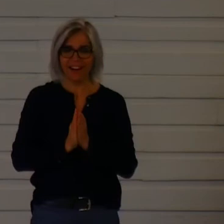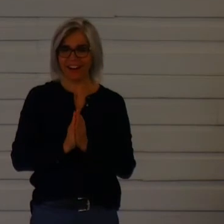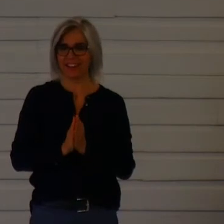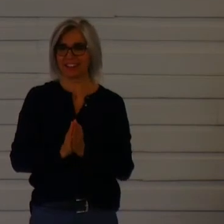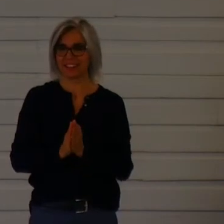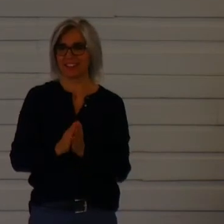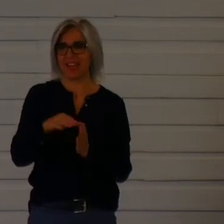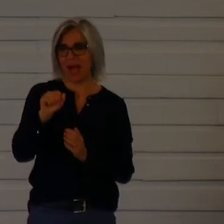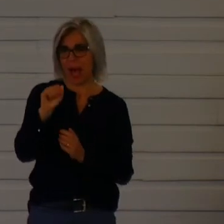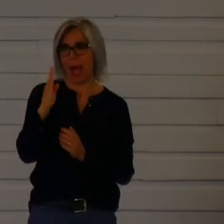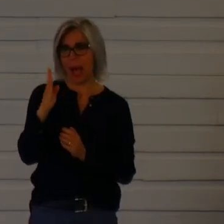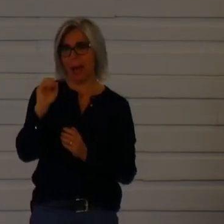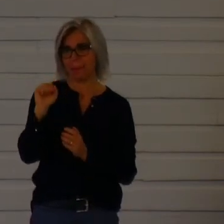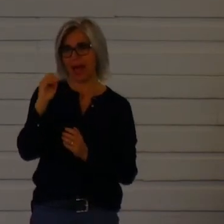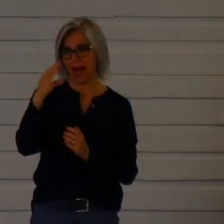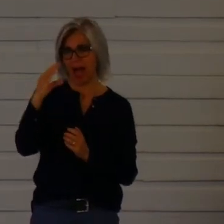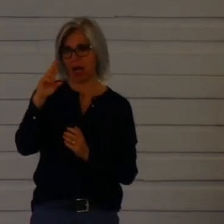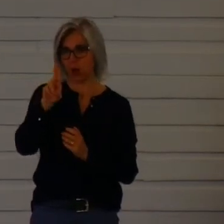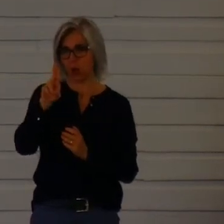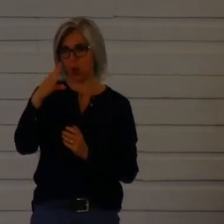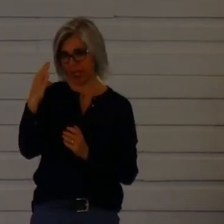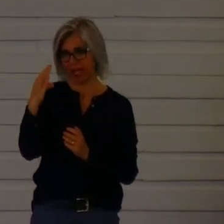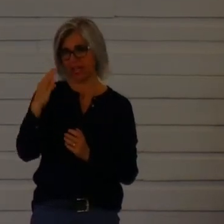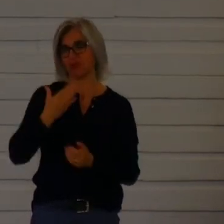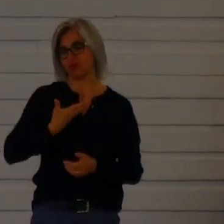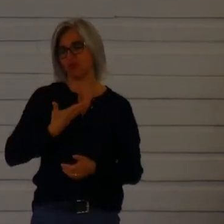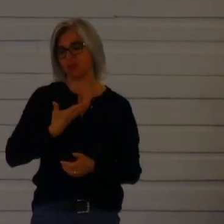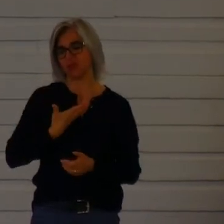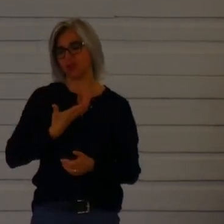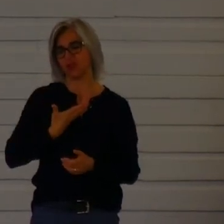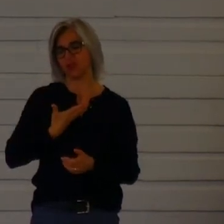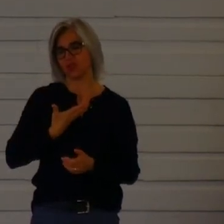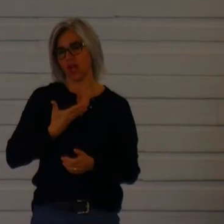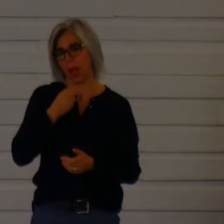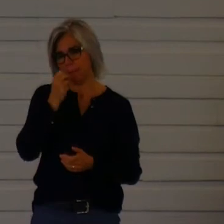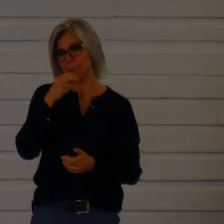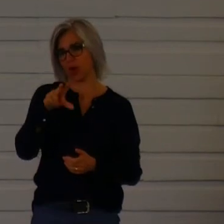Che poi somiglia un po' a un termine napoletano che non voglio. Vatecuc,